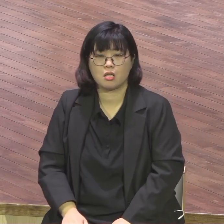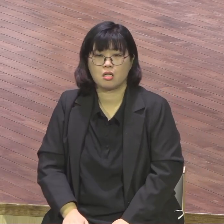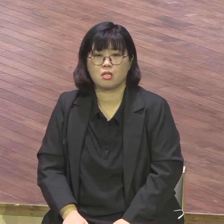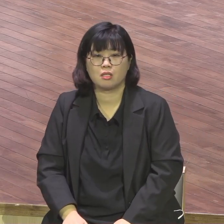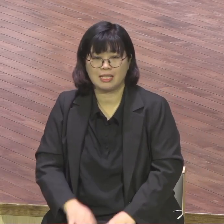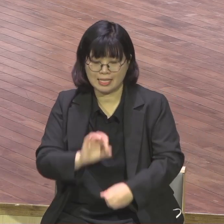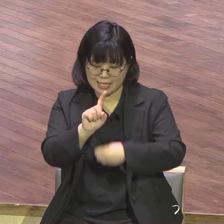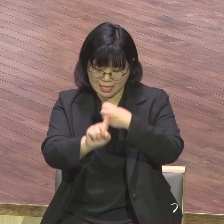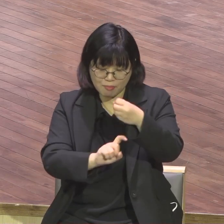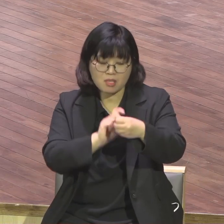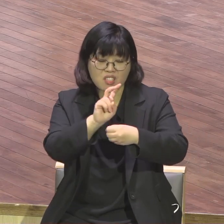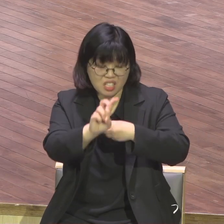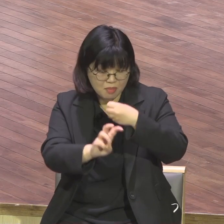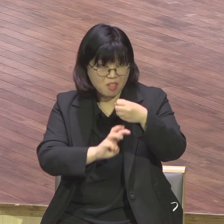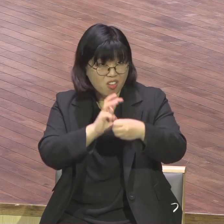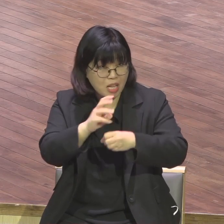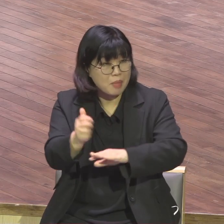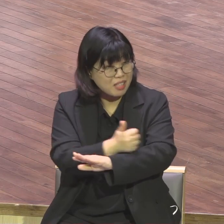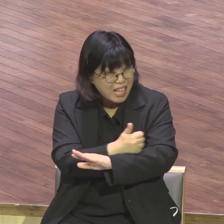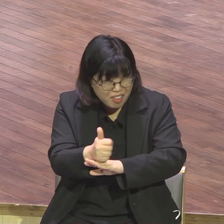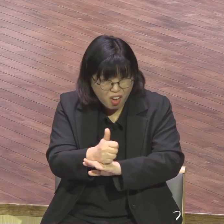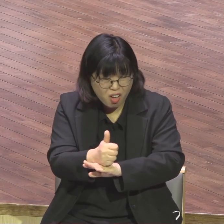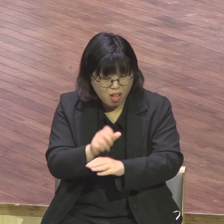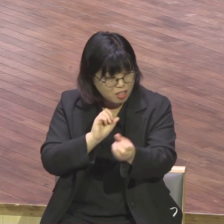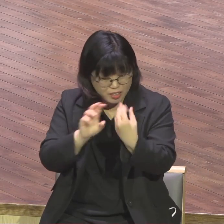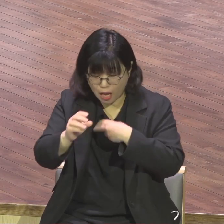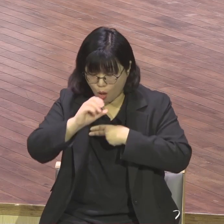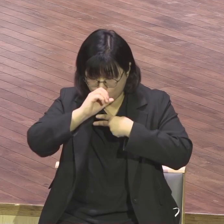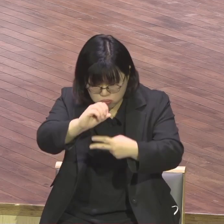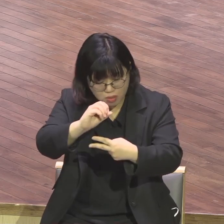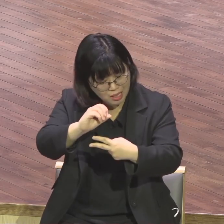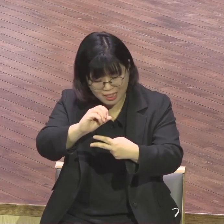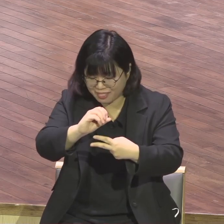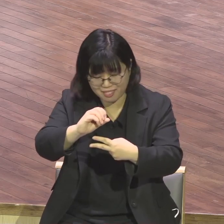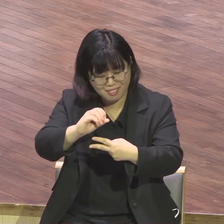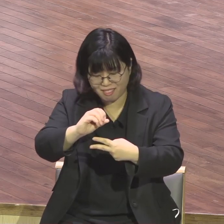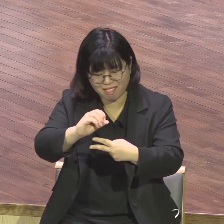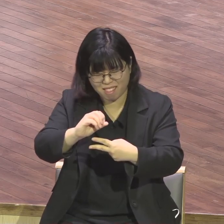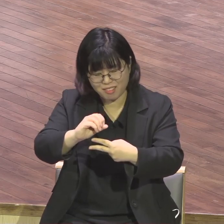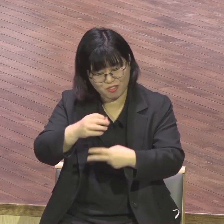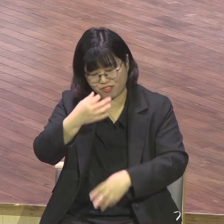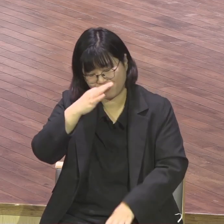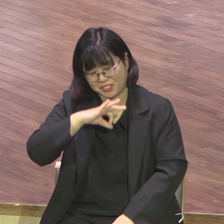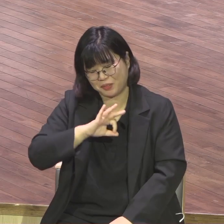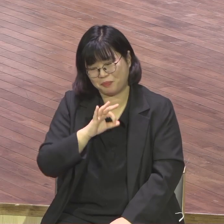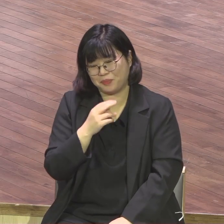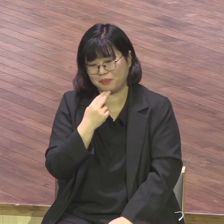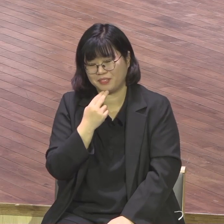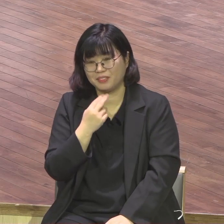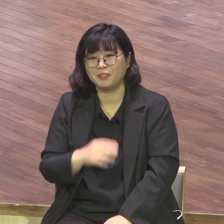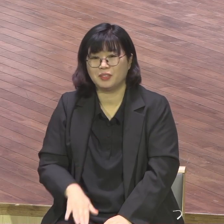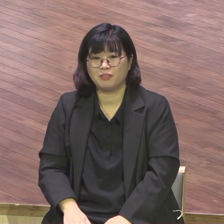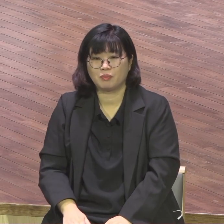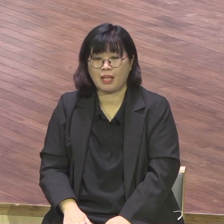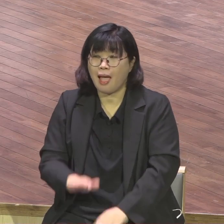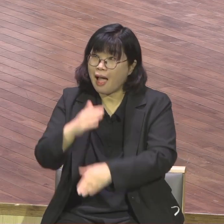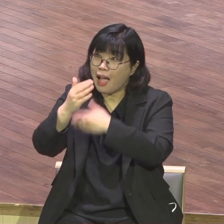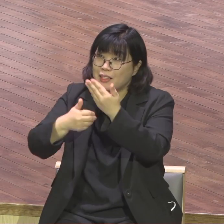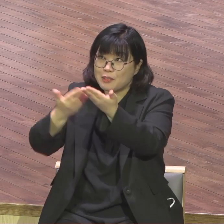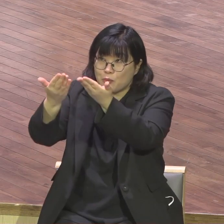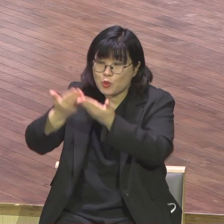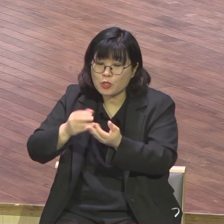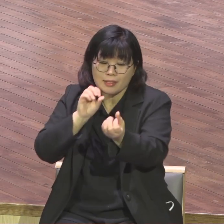여러분요, 무한세계 하나님 주신 힘을 영적 세계 체험을 해봐야 된다니까요. 이